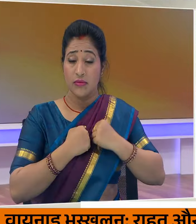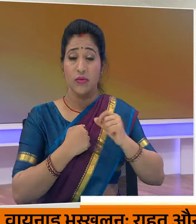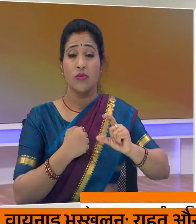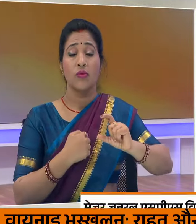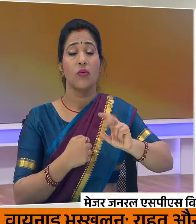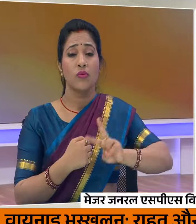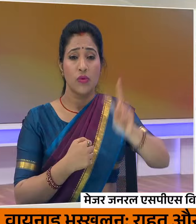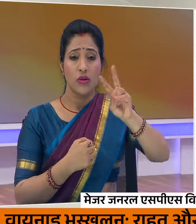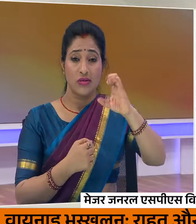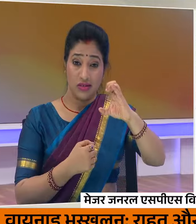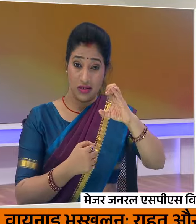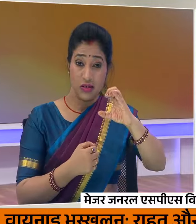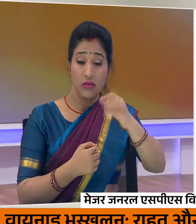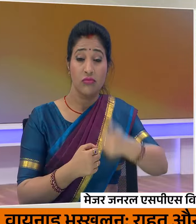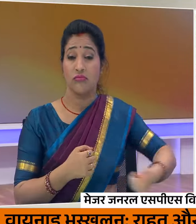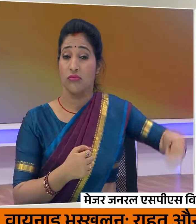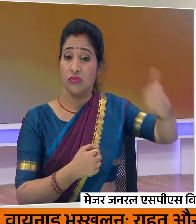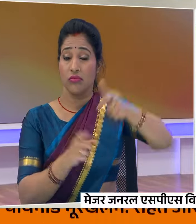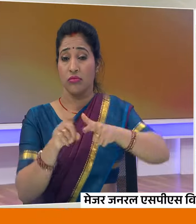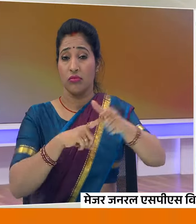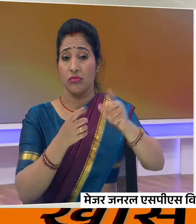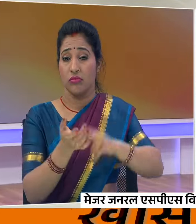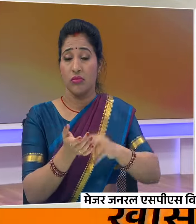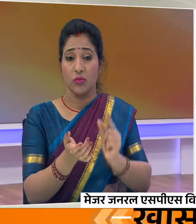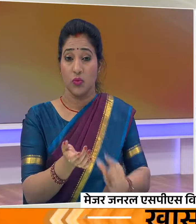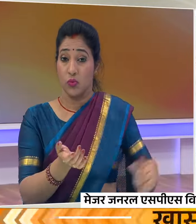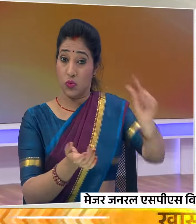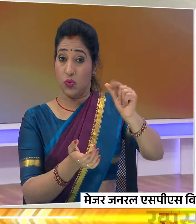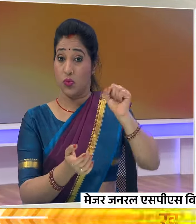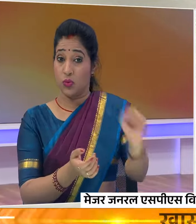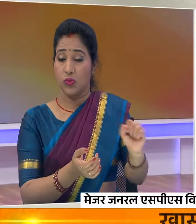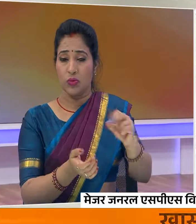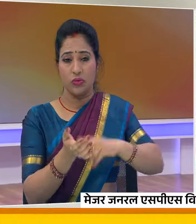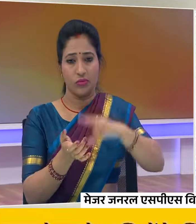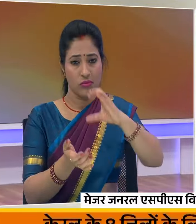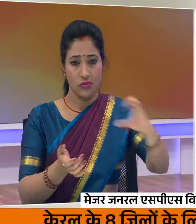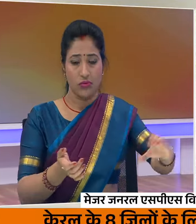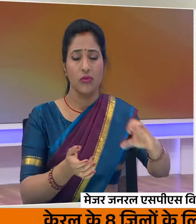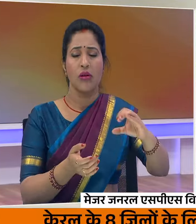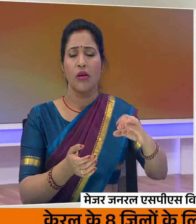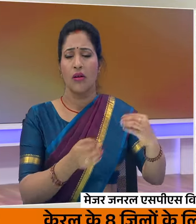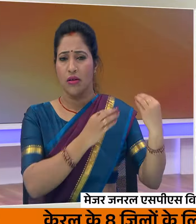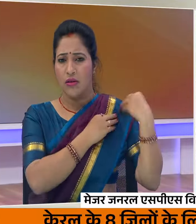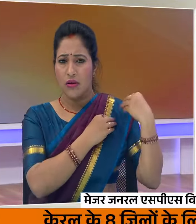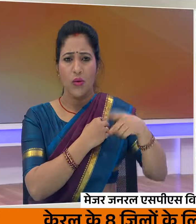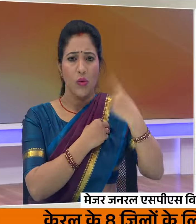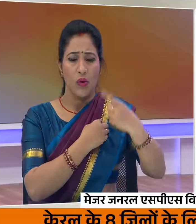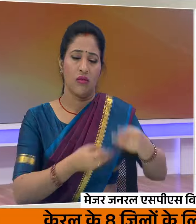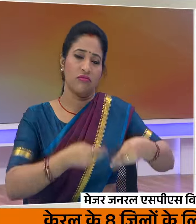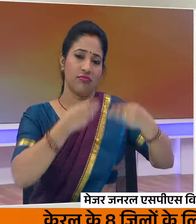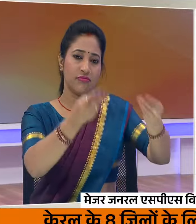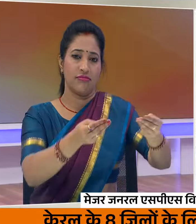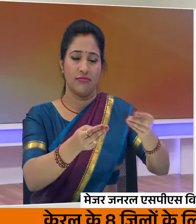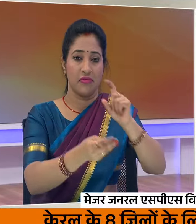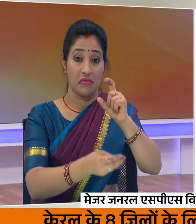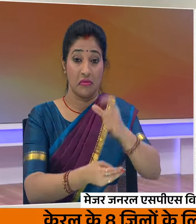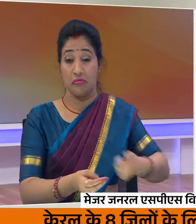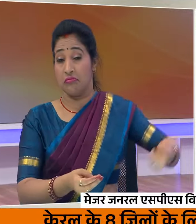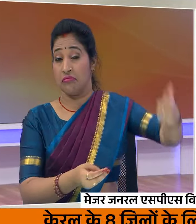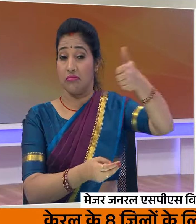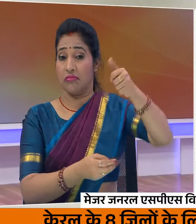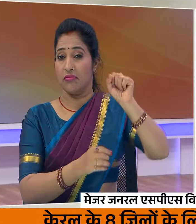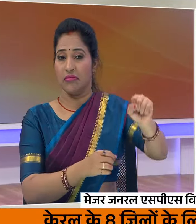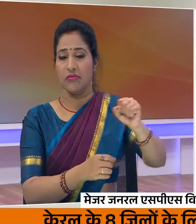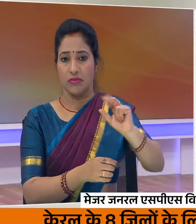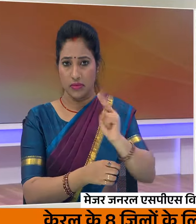चांसलर जेएनयू को आज हमने एनसीसी के कर्नल कमांडेंट रैंक से नवाजा है। सेकंड है ये,